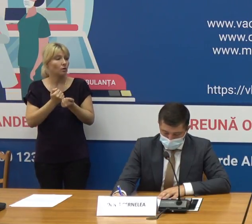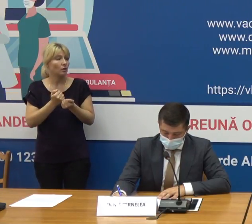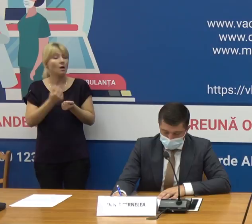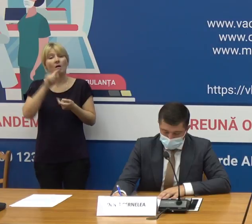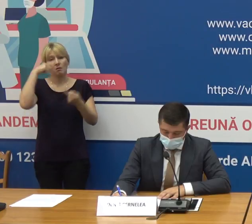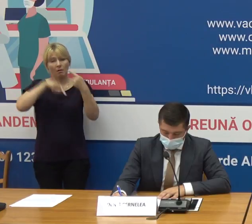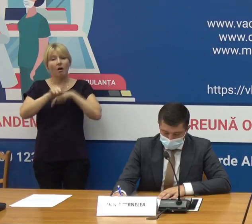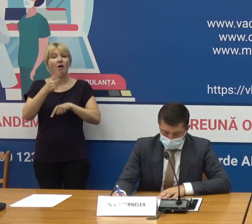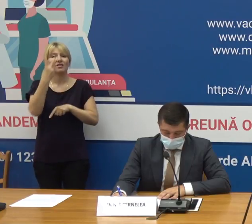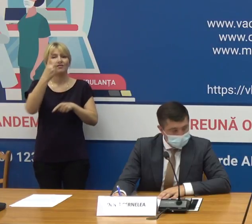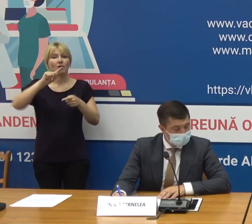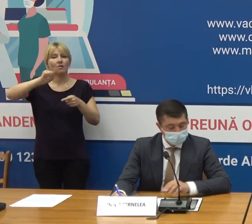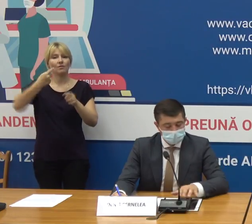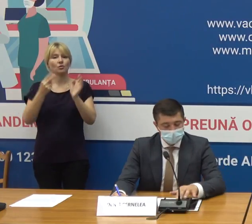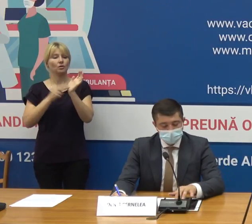da